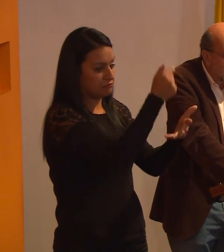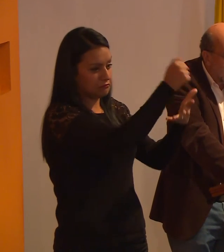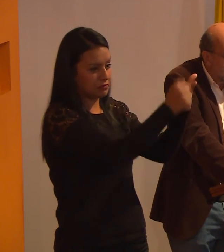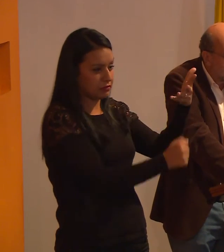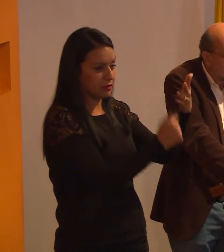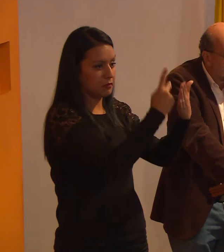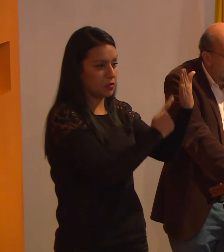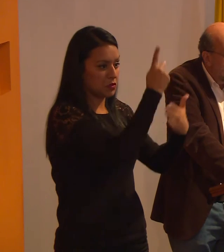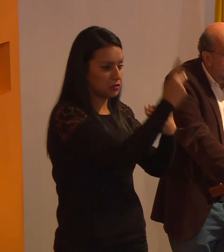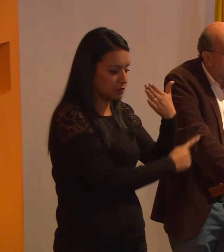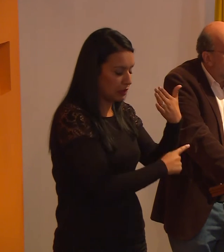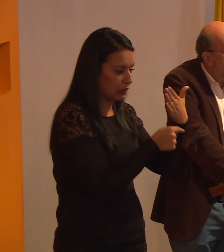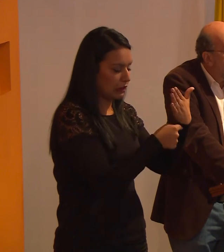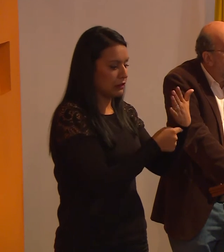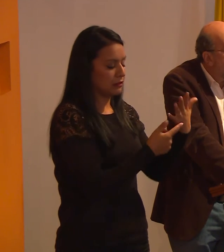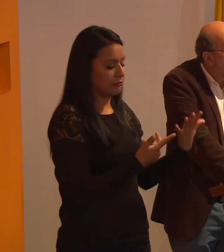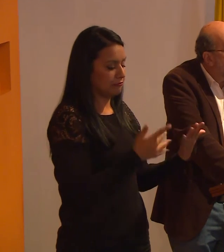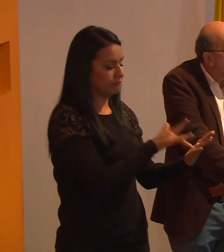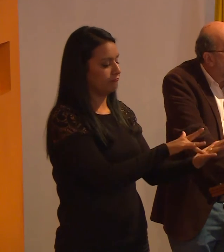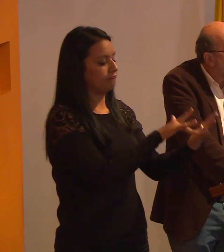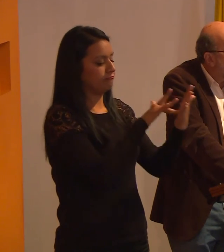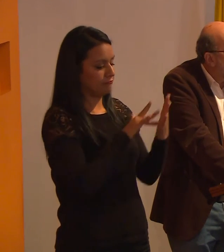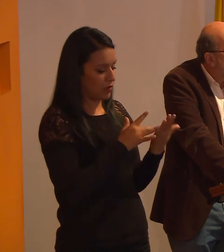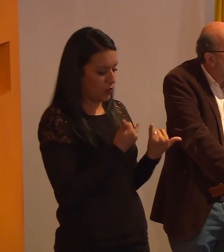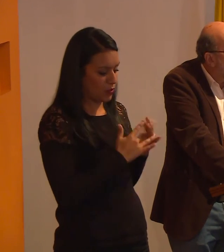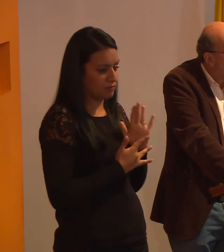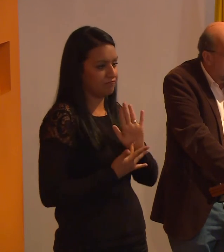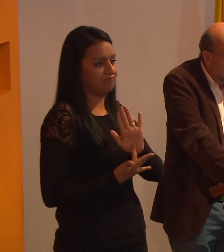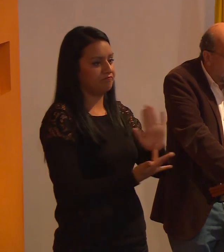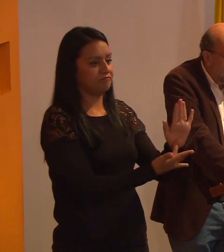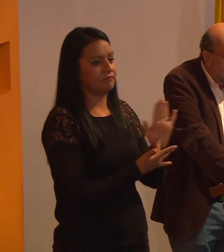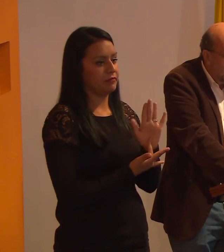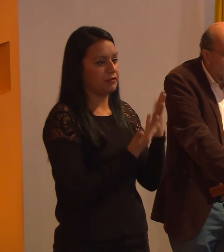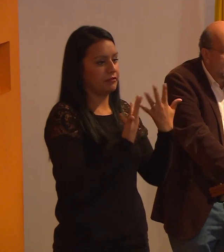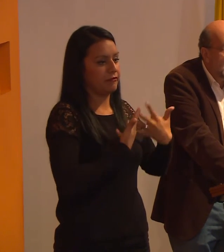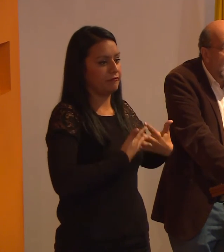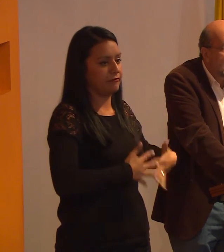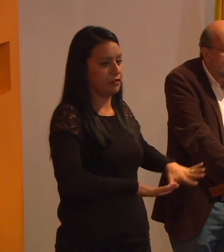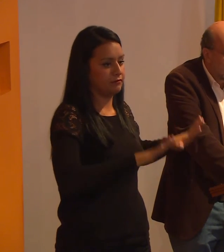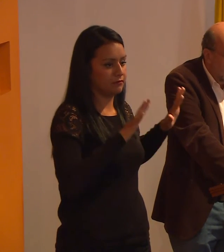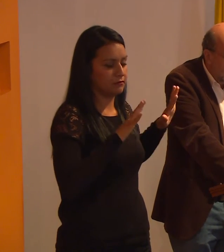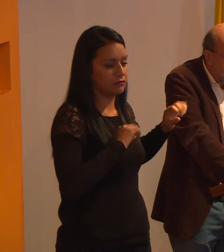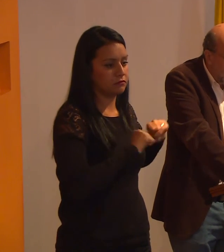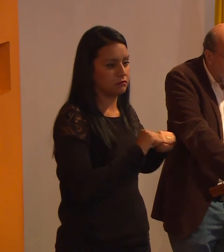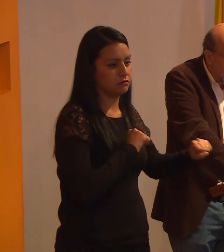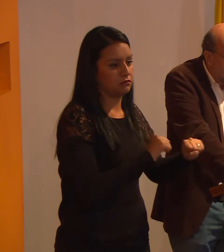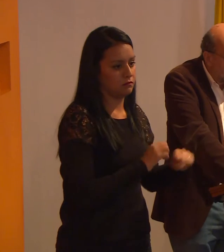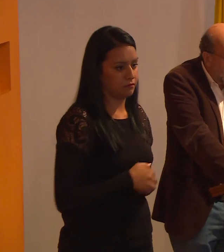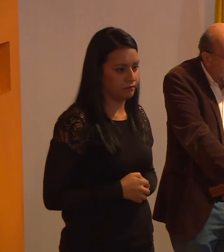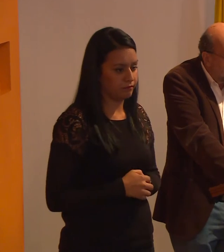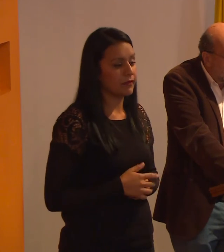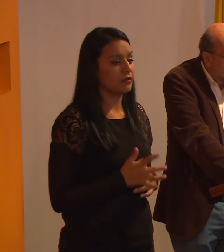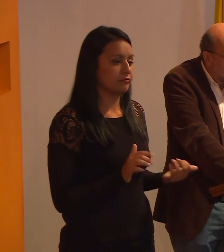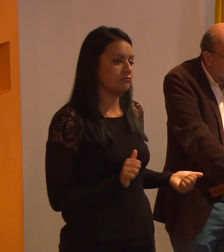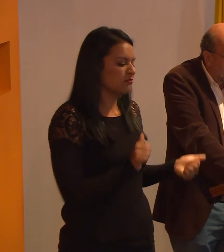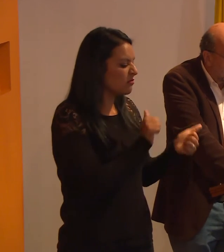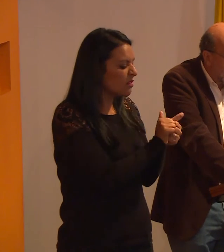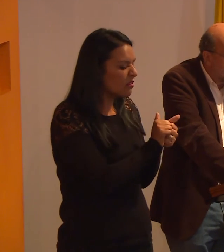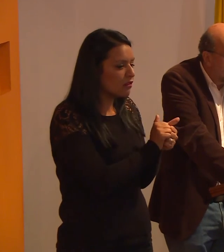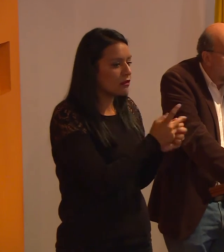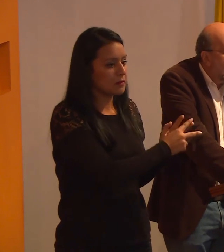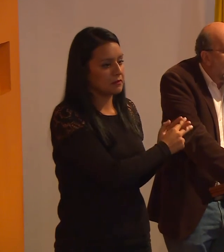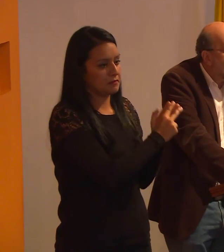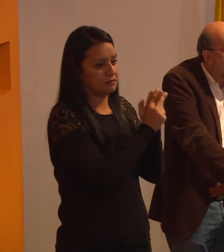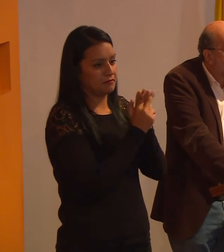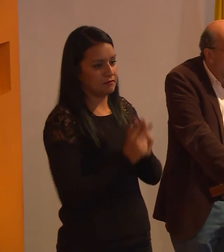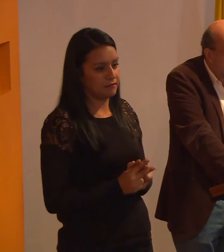diversos proyectos reflejan nuestra labor que culminó, por cierto, con el acompañamiento